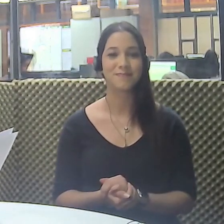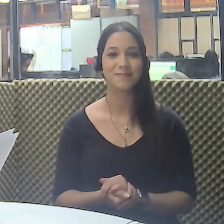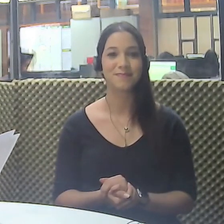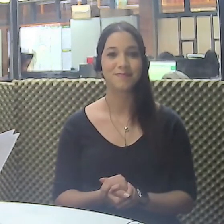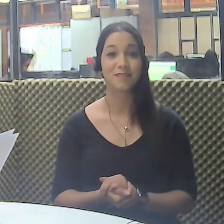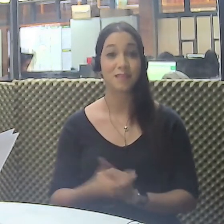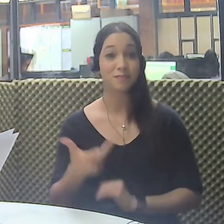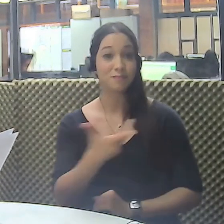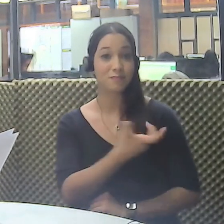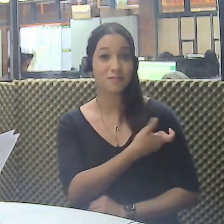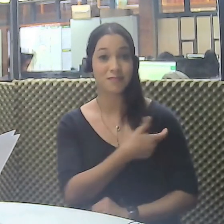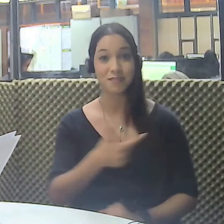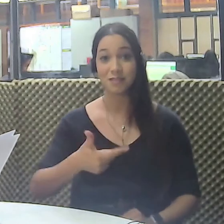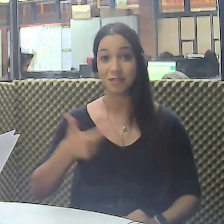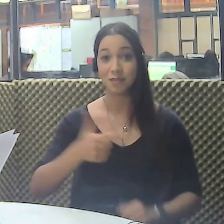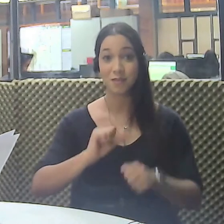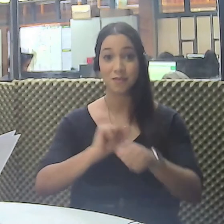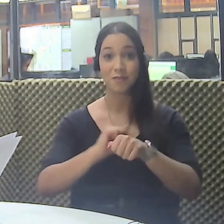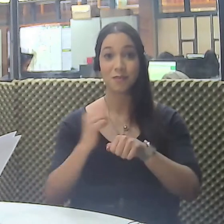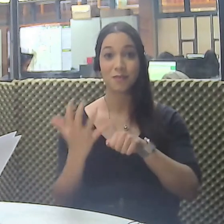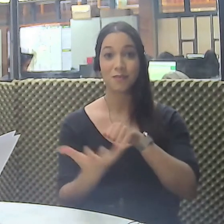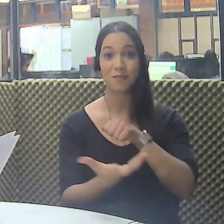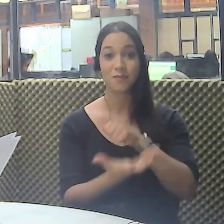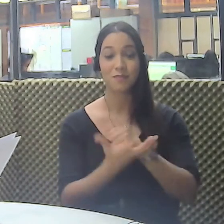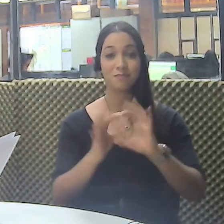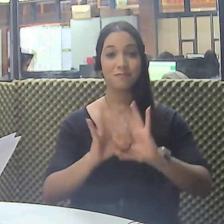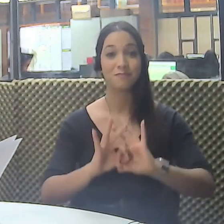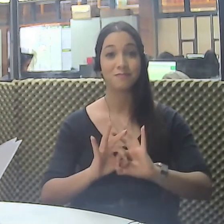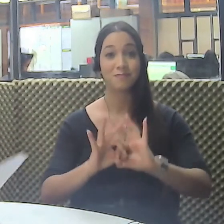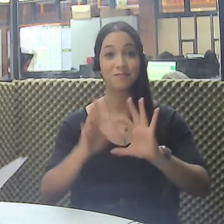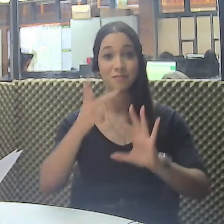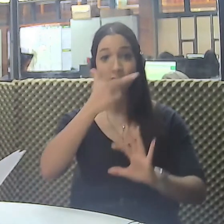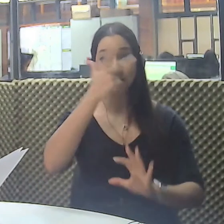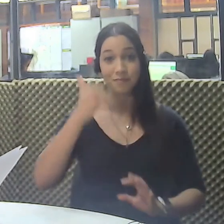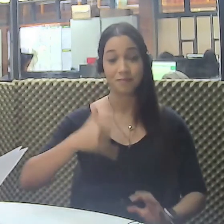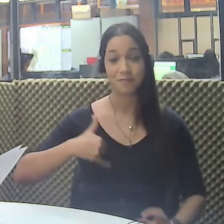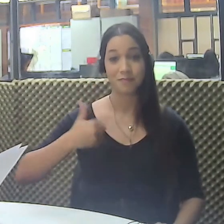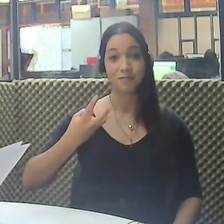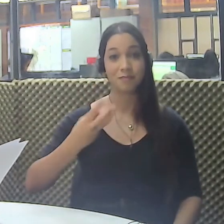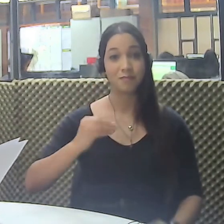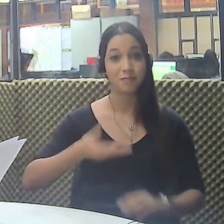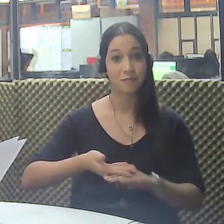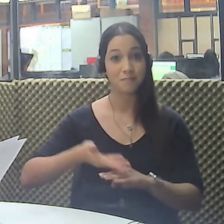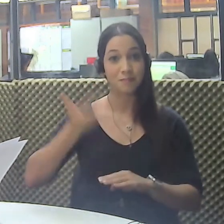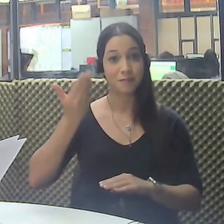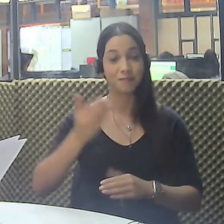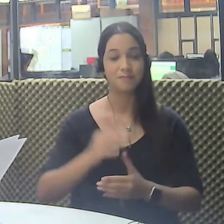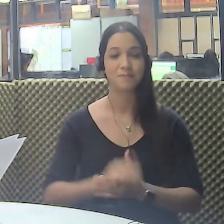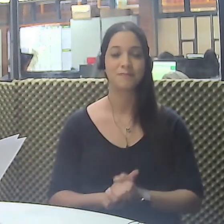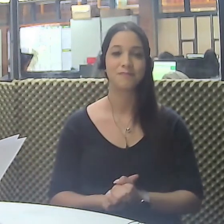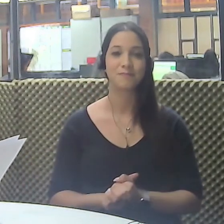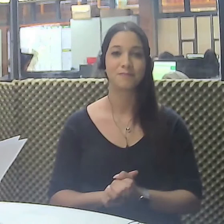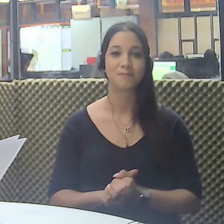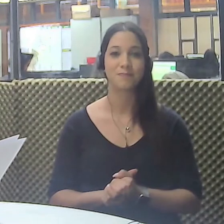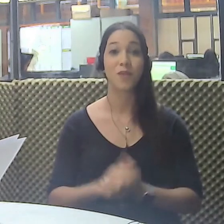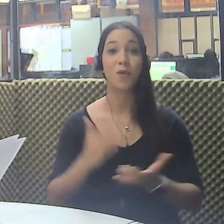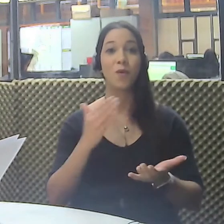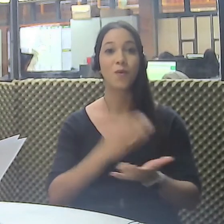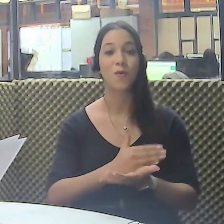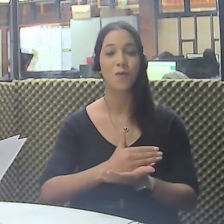Segunda dose de reforço contra a Covid será liberada para maiores de 30 anos.